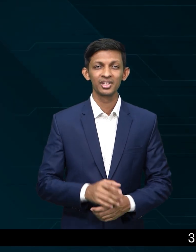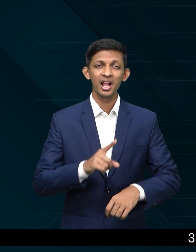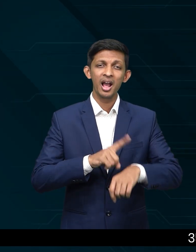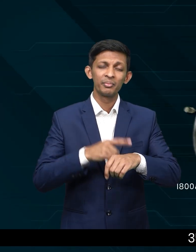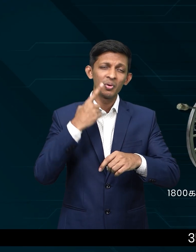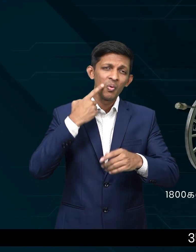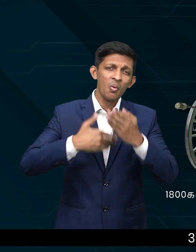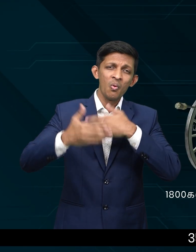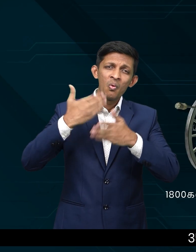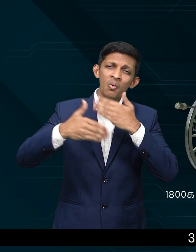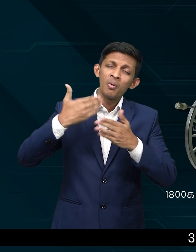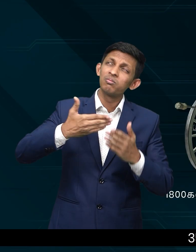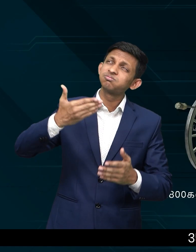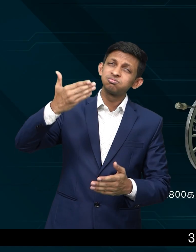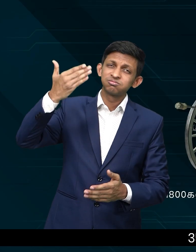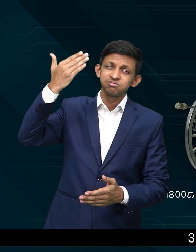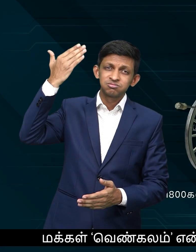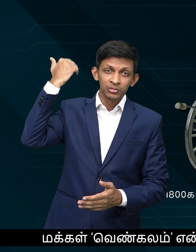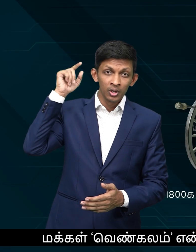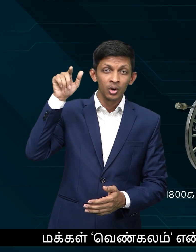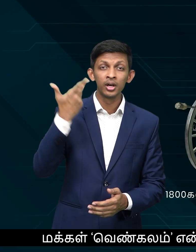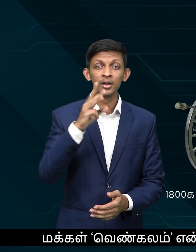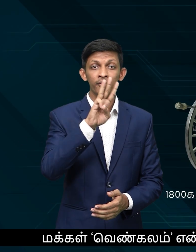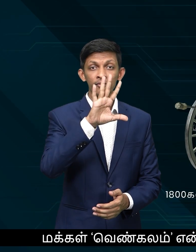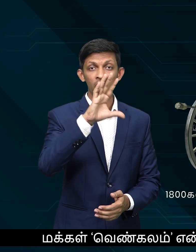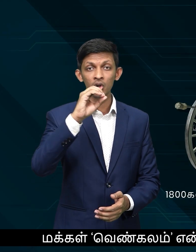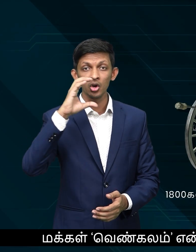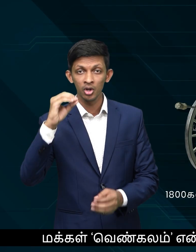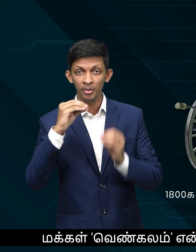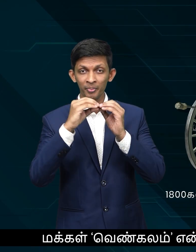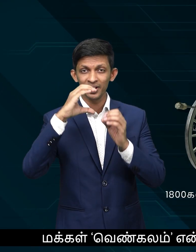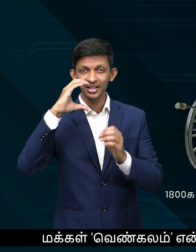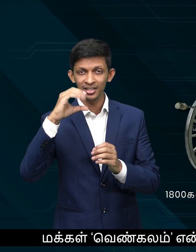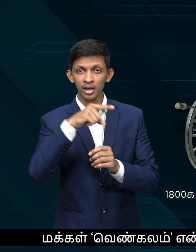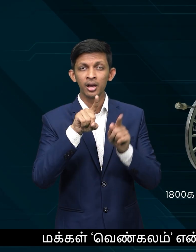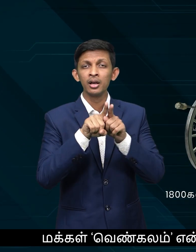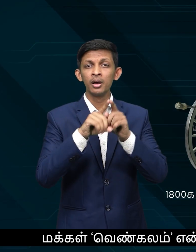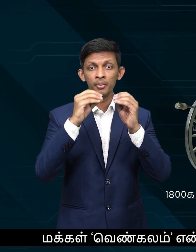கிமு 3500-இல் மக்கள் வெண்கலம் என்ற கலவையை பயன்படுத்தினர்.